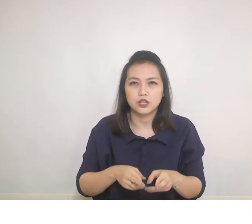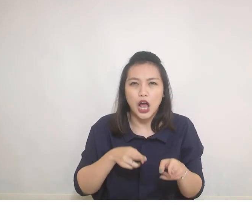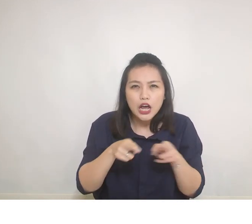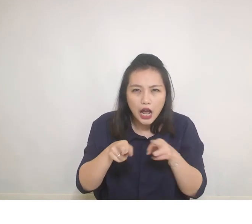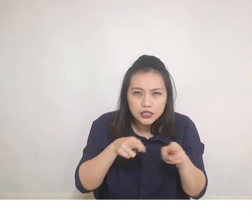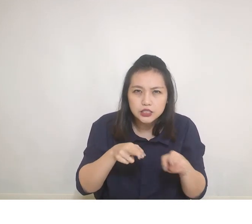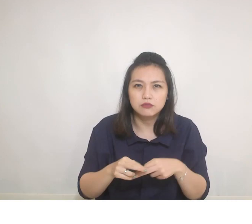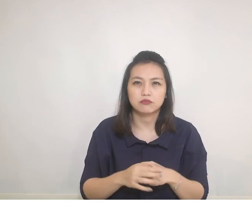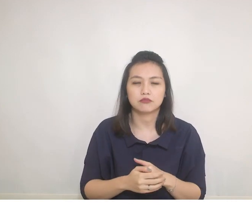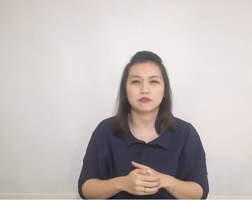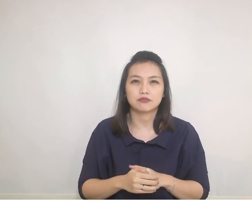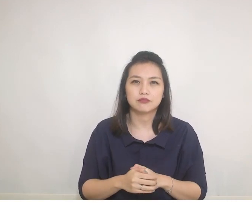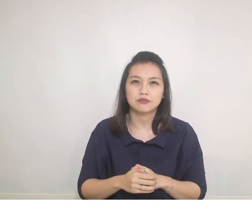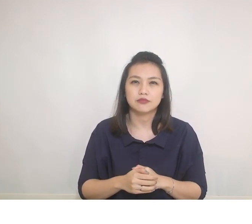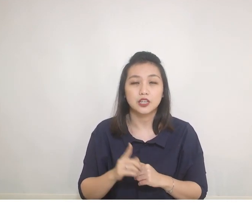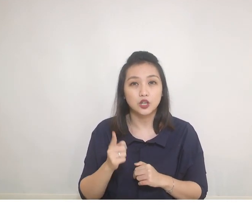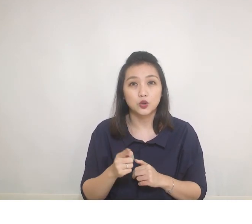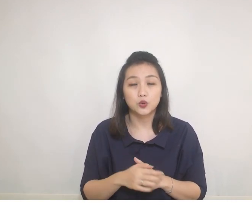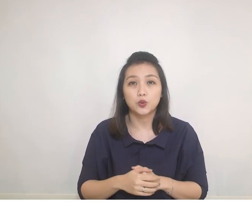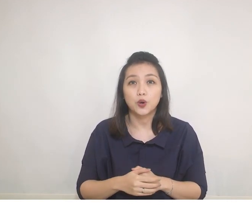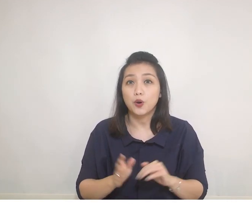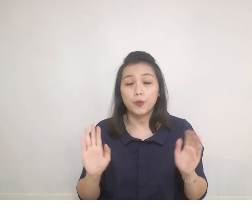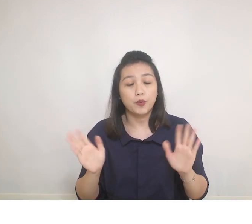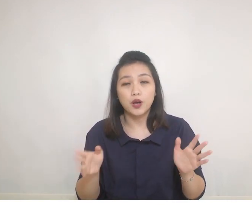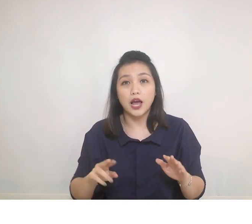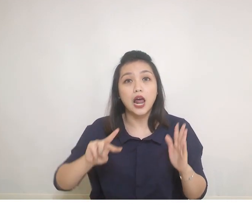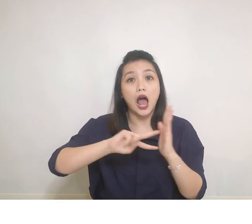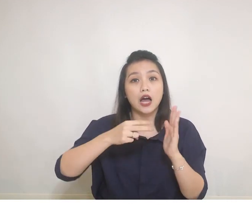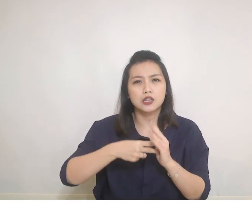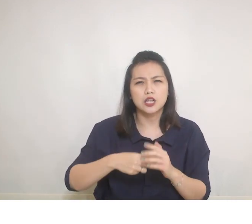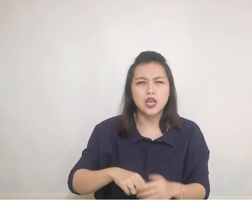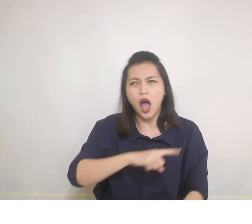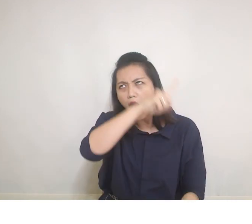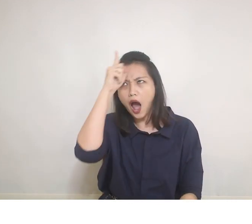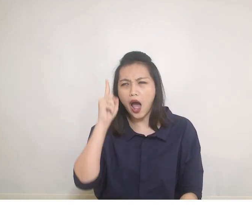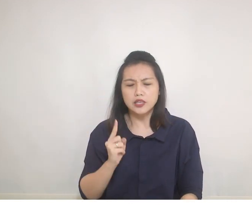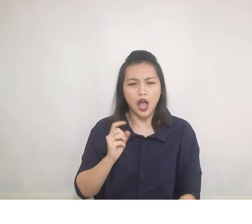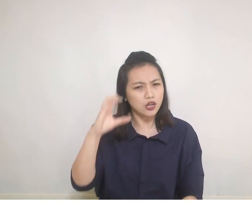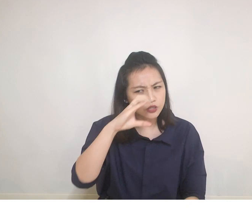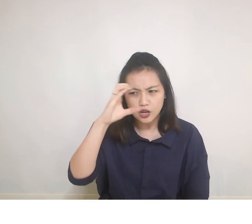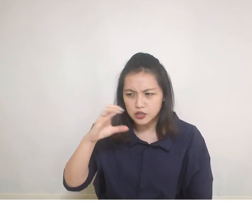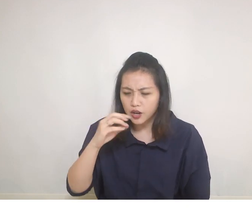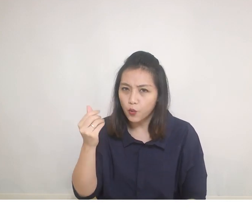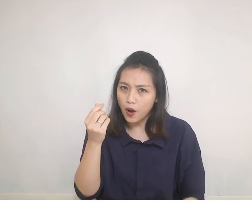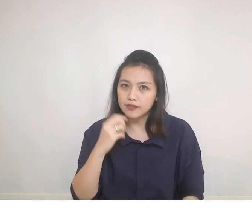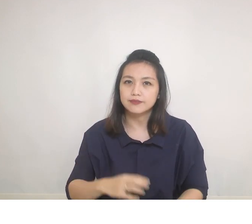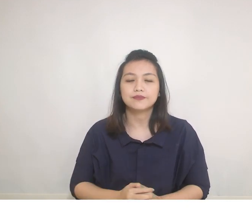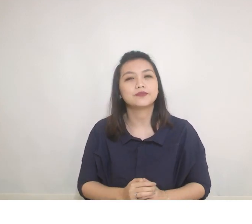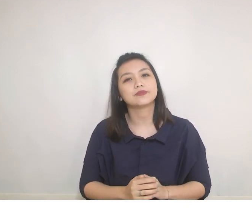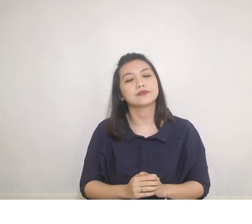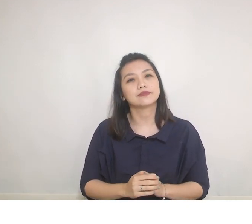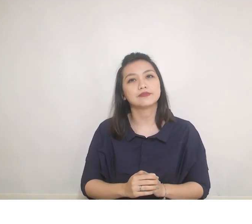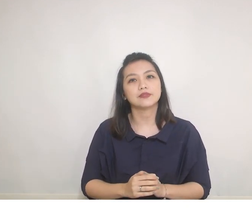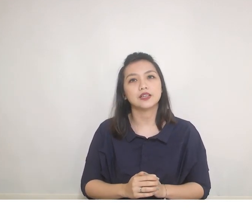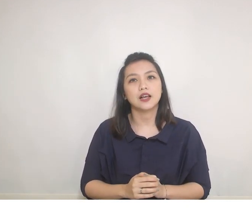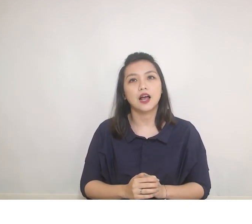tentunya. Jadi dari definisi itu yang harus ditambahkan adalah motivasinya.